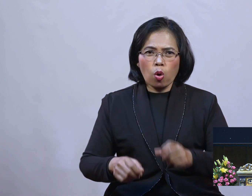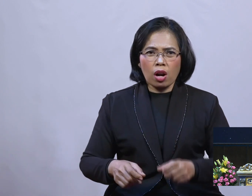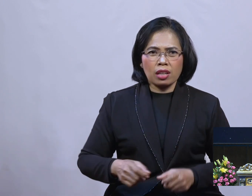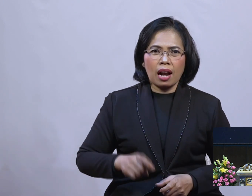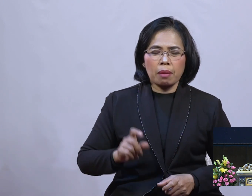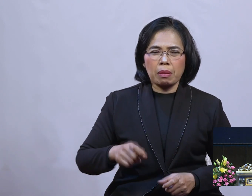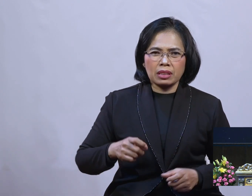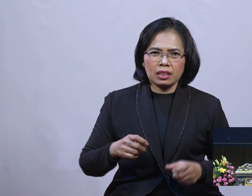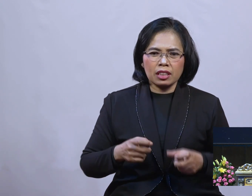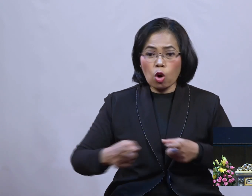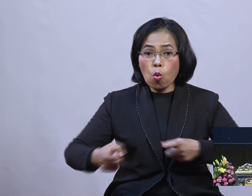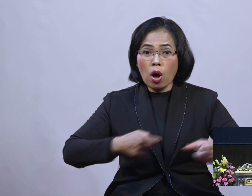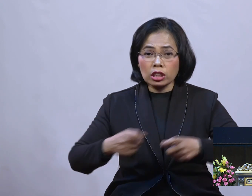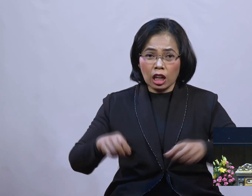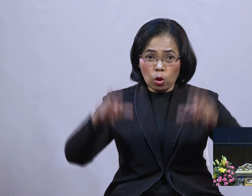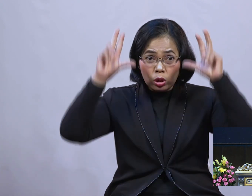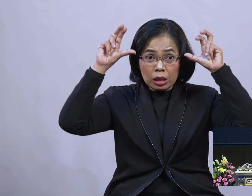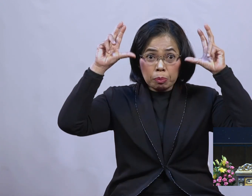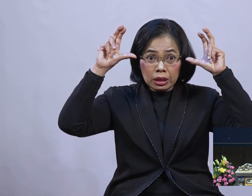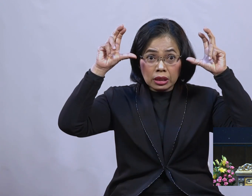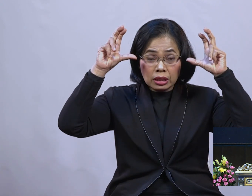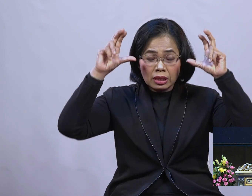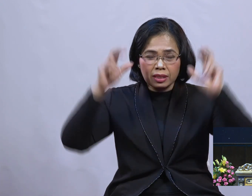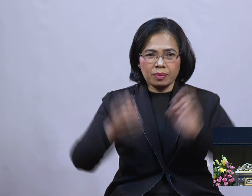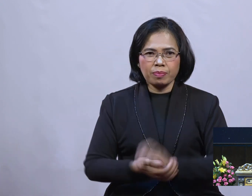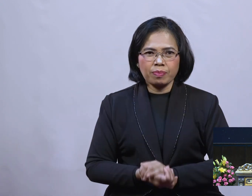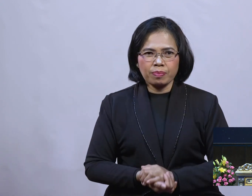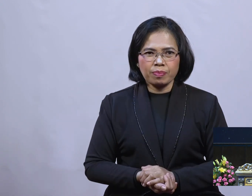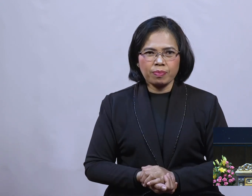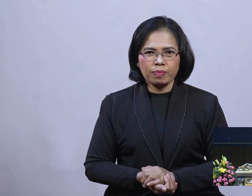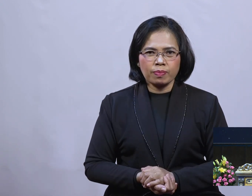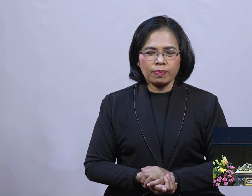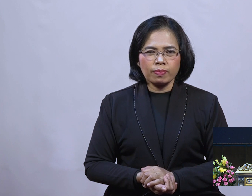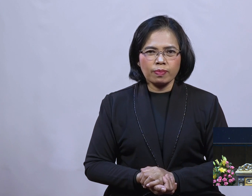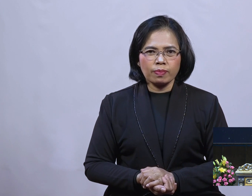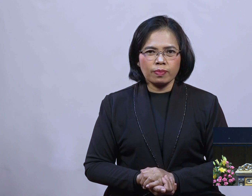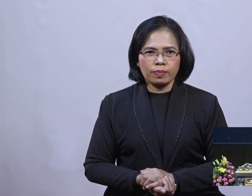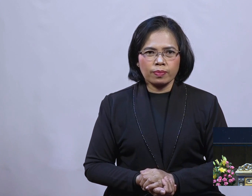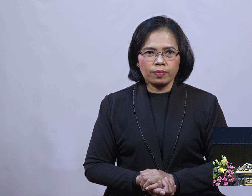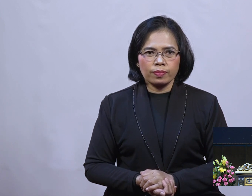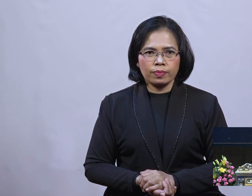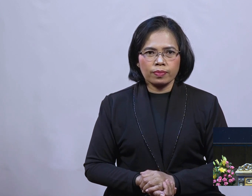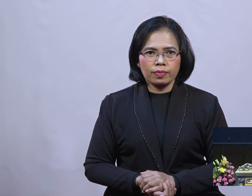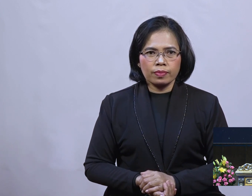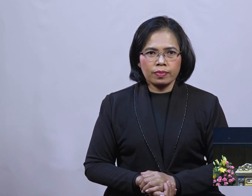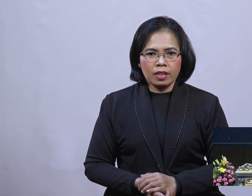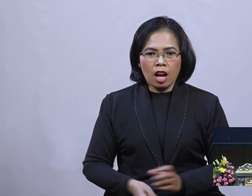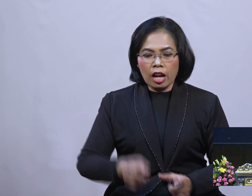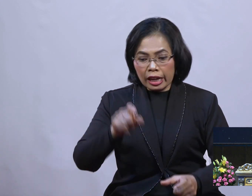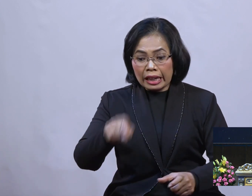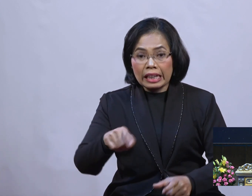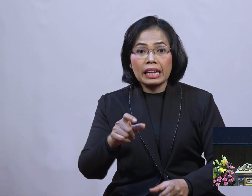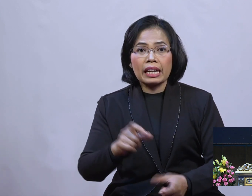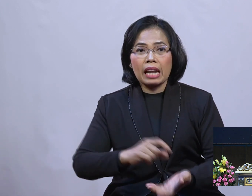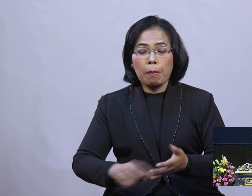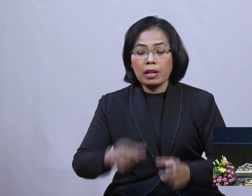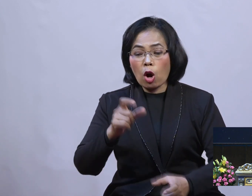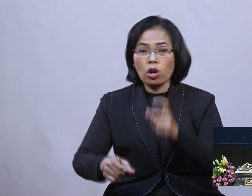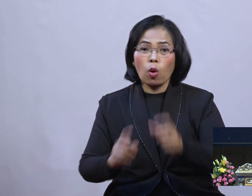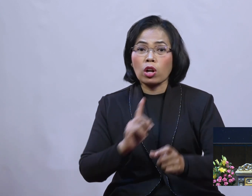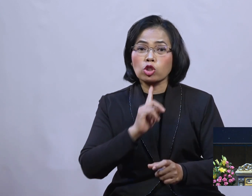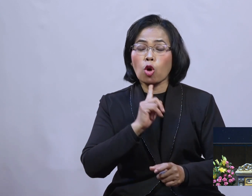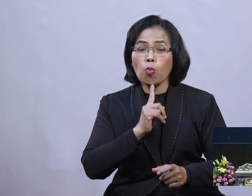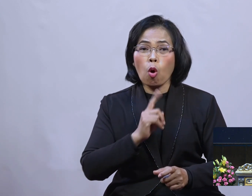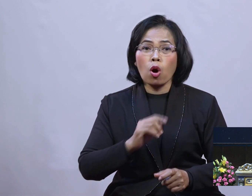dirasuki oleh iblis berarti such as dalam Tuhan Hai orang sombong tidak punya tempat disorda